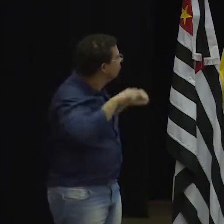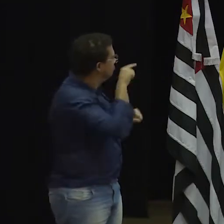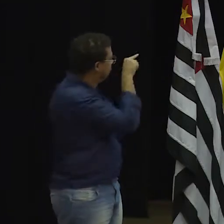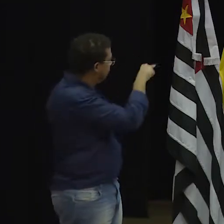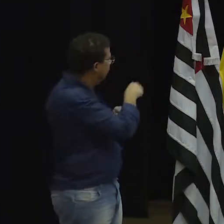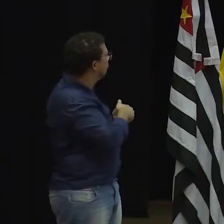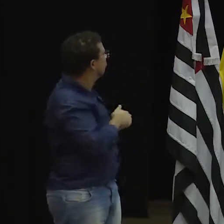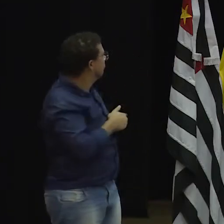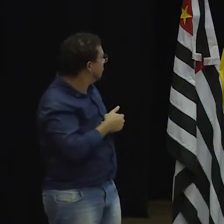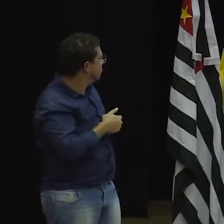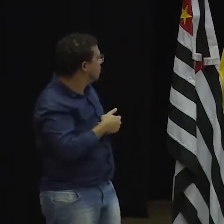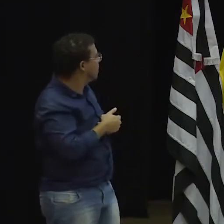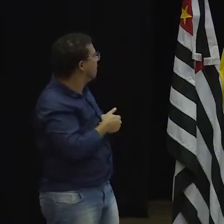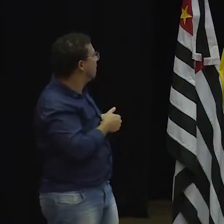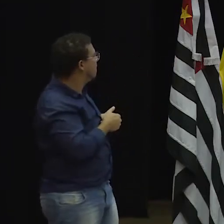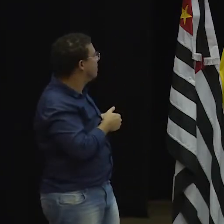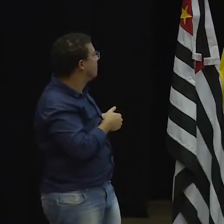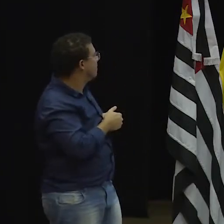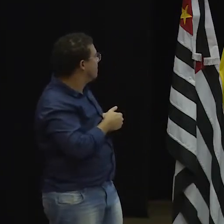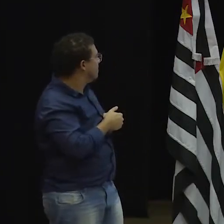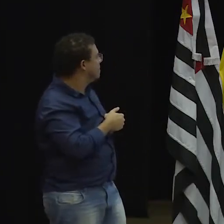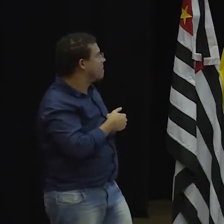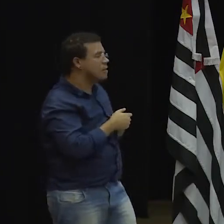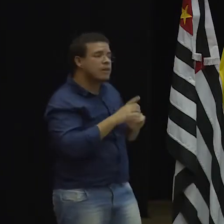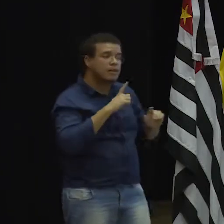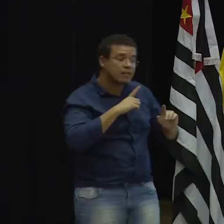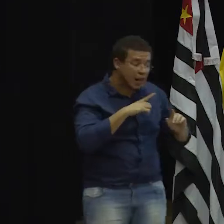Então, esse era o meu desejo de análise.